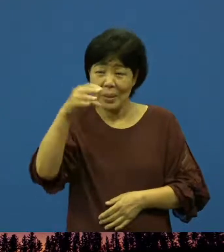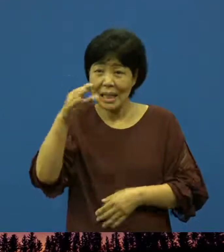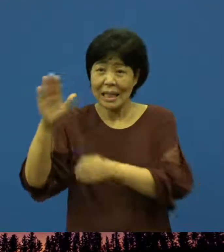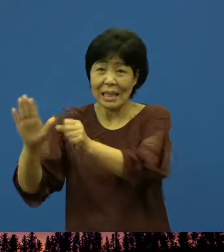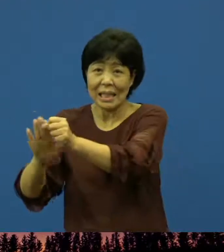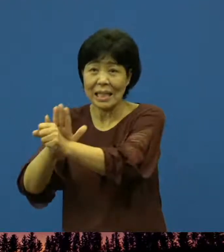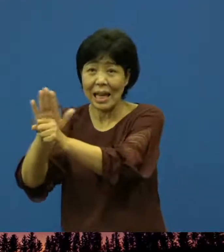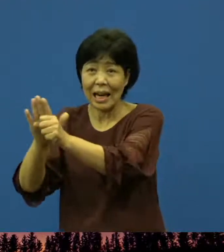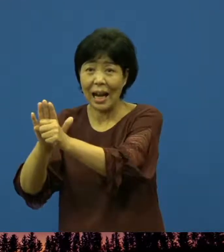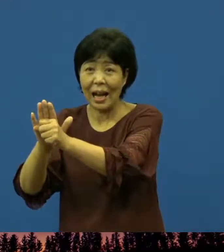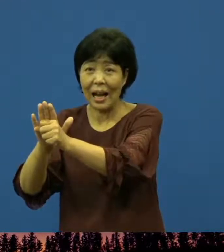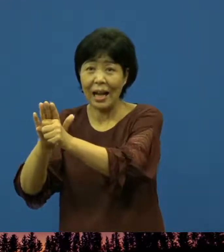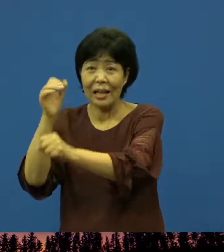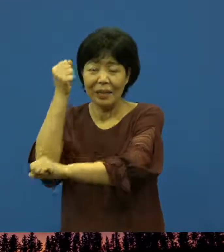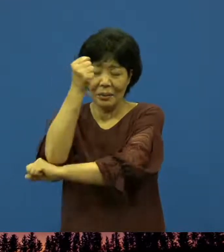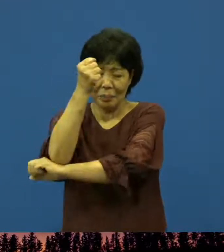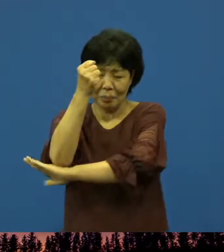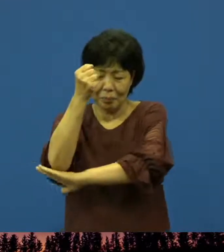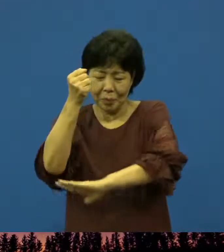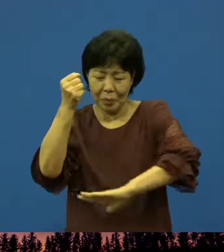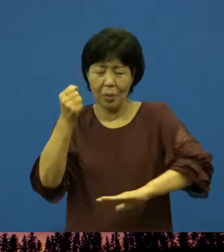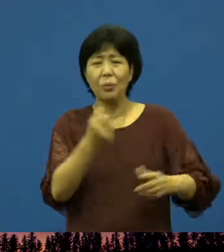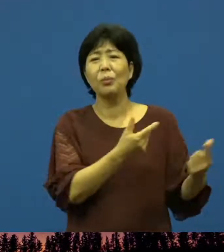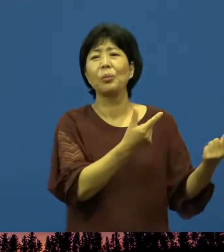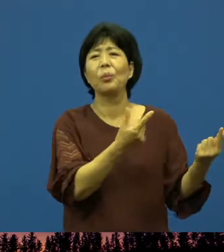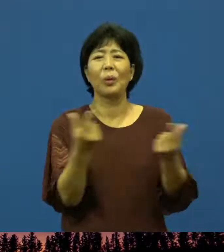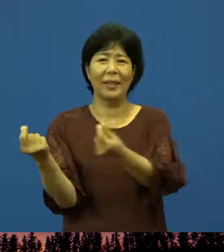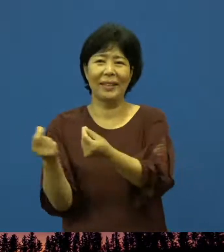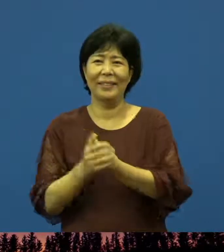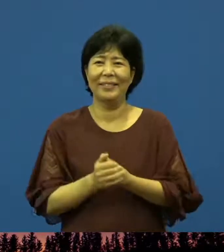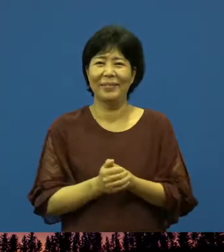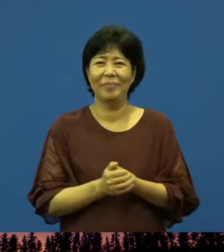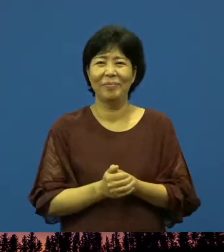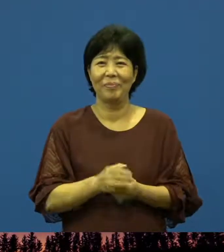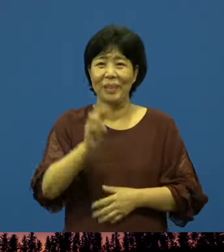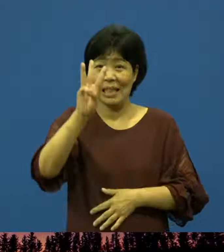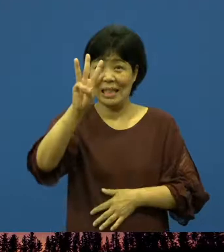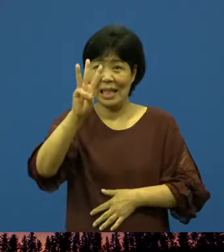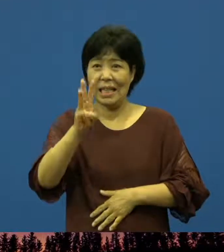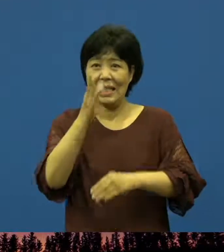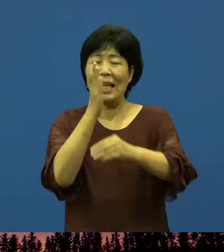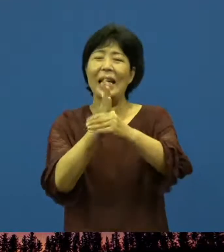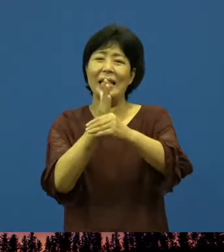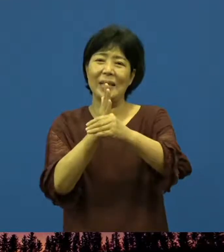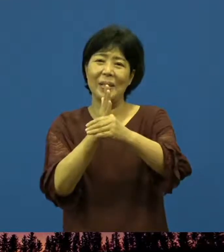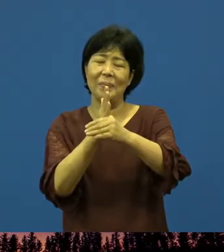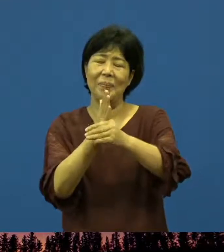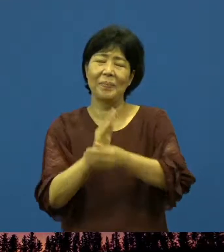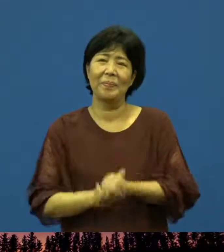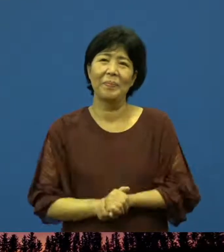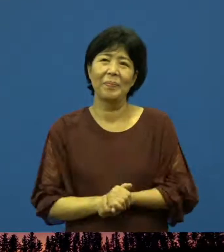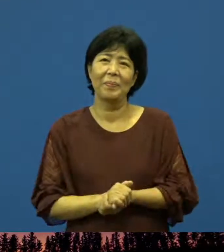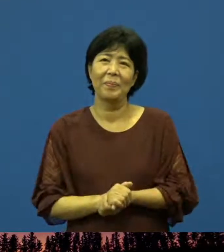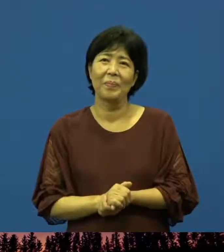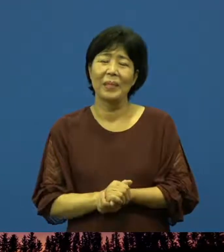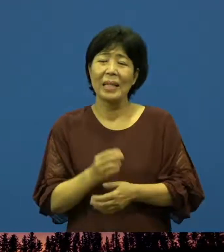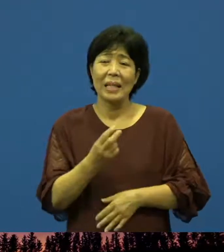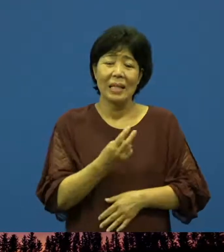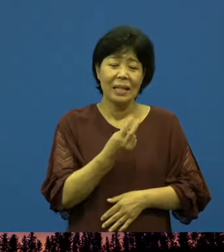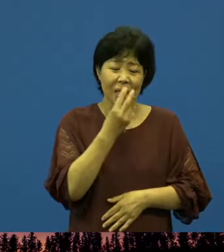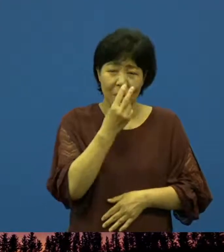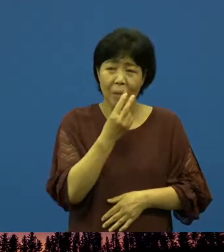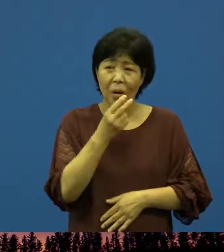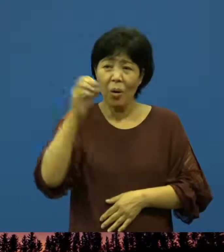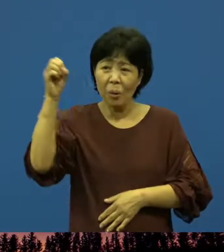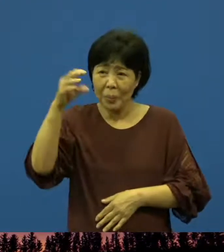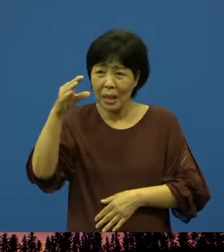같은 원천에서 나옵니다. 이 세 가지는 핵심 중에 핵심인데, 이 세 가지가 없으면 우리가 살 수가 없어요. 생명이 없이, 빛이